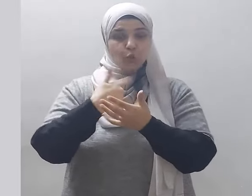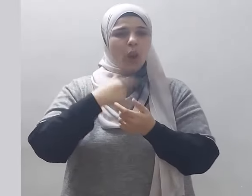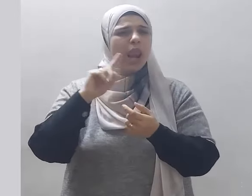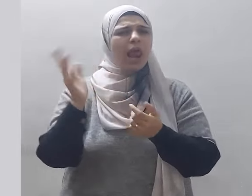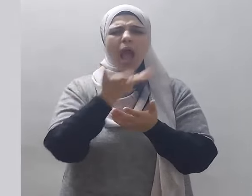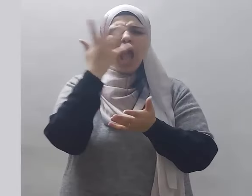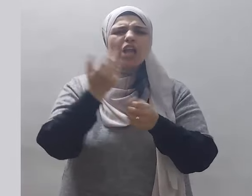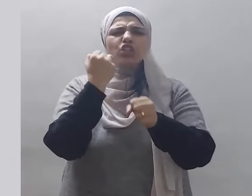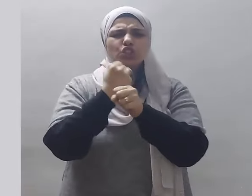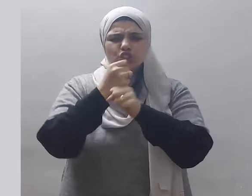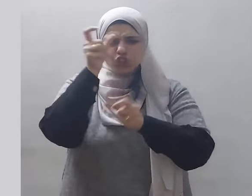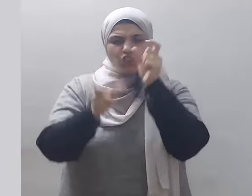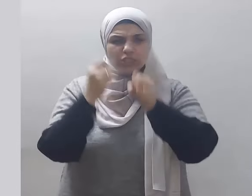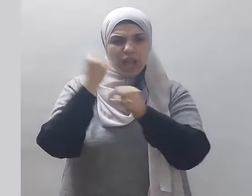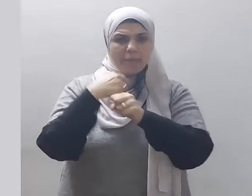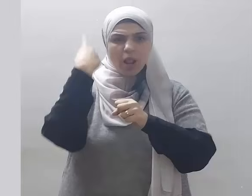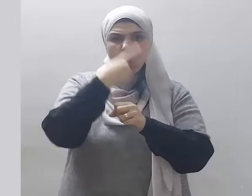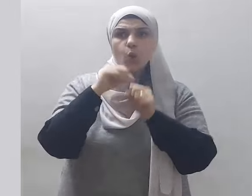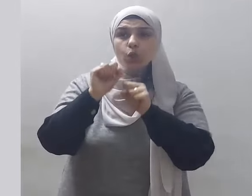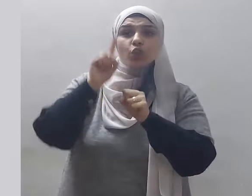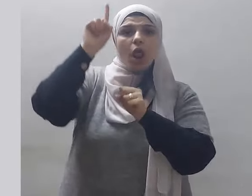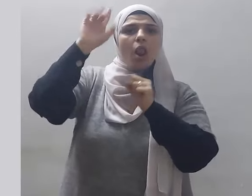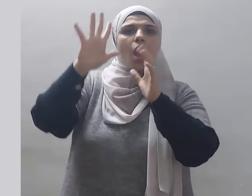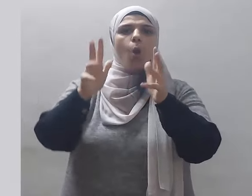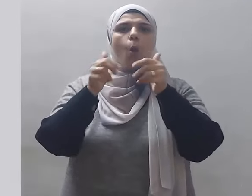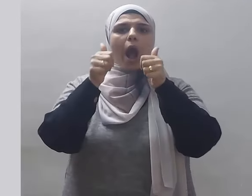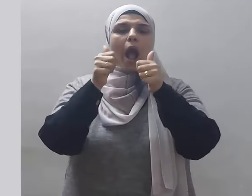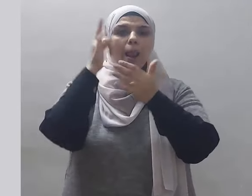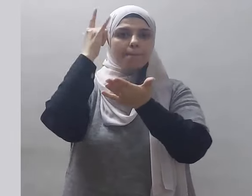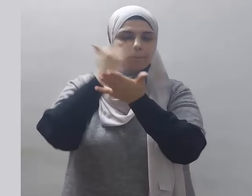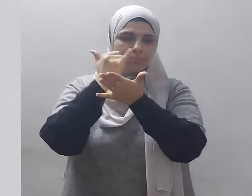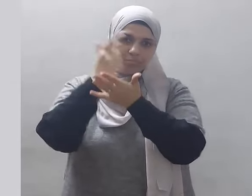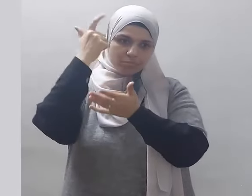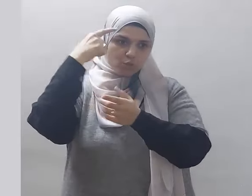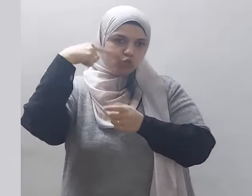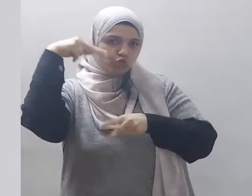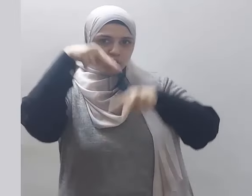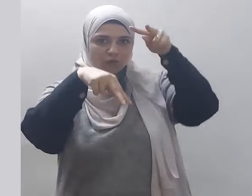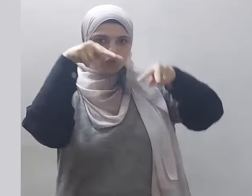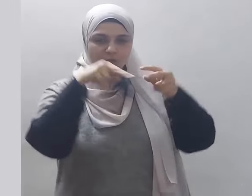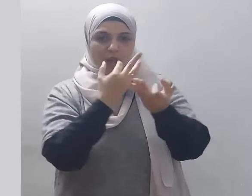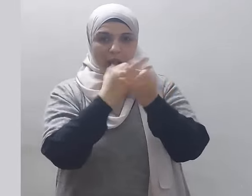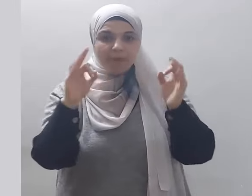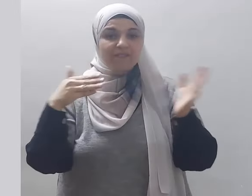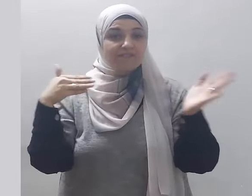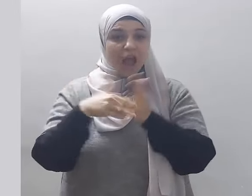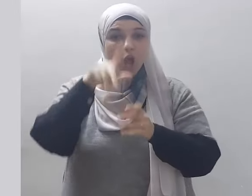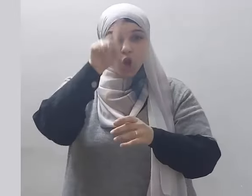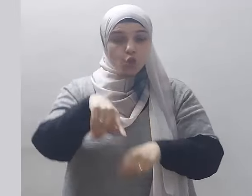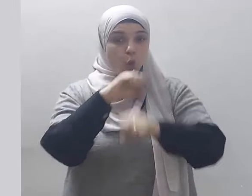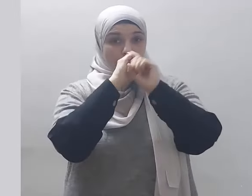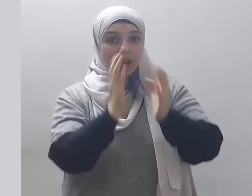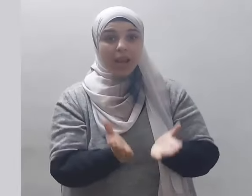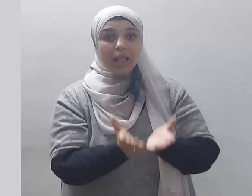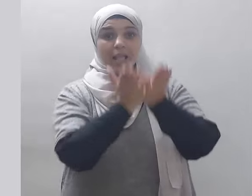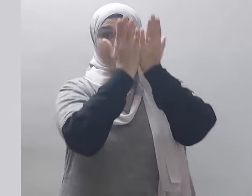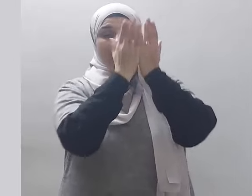سبيل الله والله اعلم بمن يكلم في سبيله الا جاء يوم القيامه واللون لون الدم